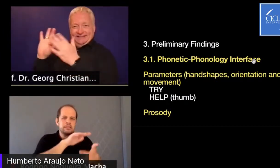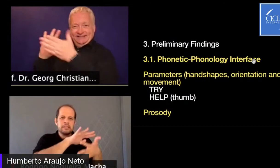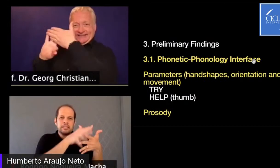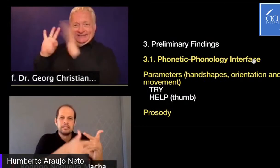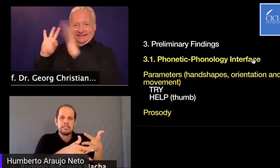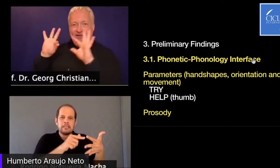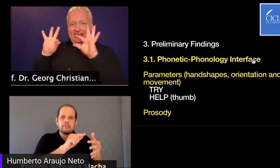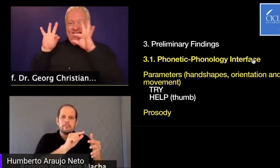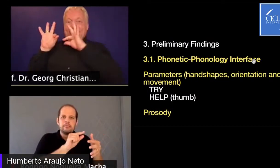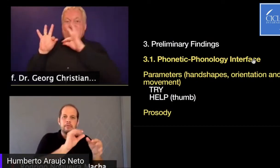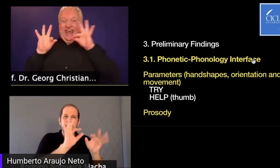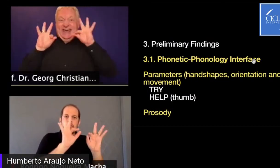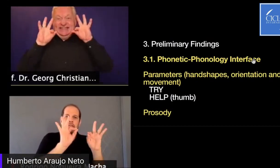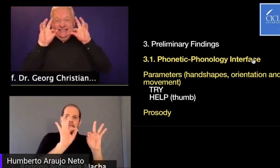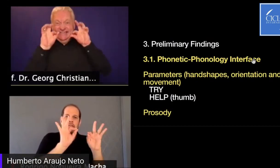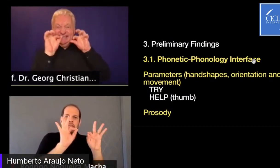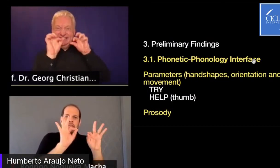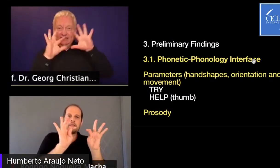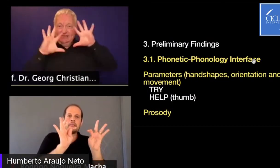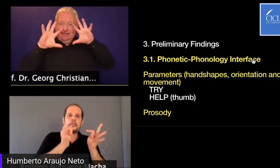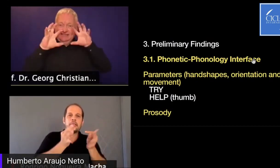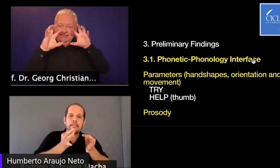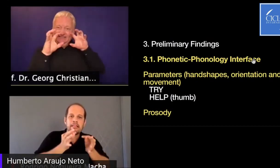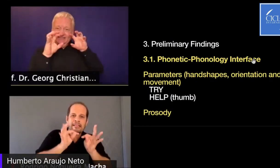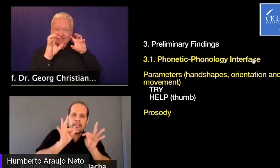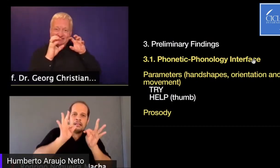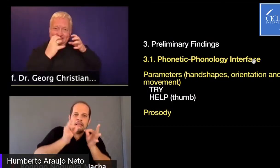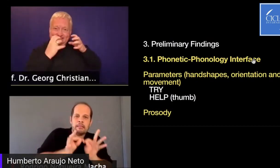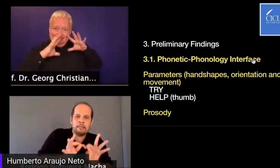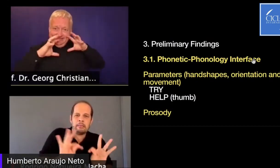uma configuração um pouco diferente, tá?